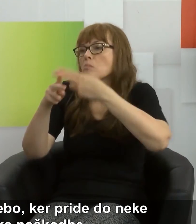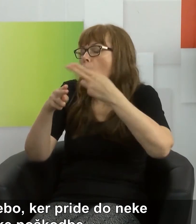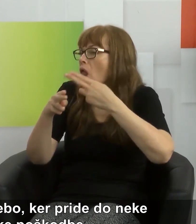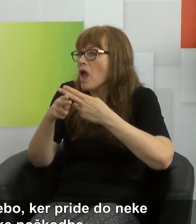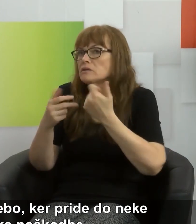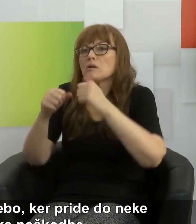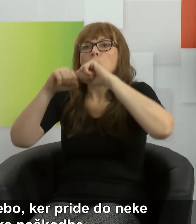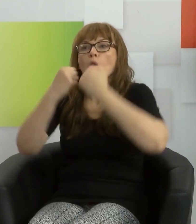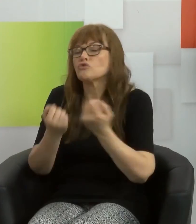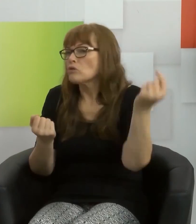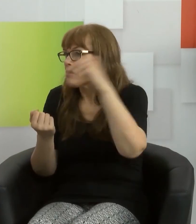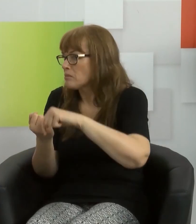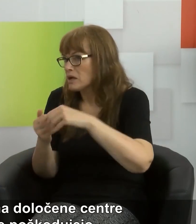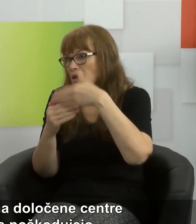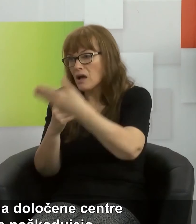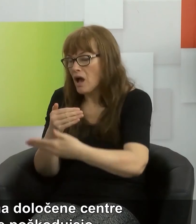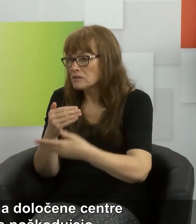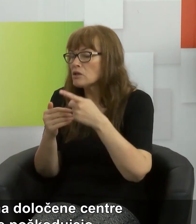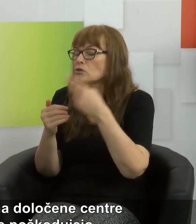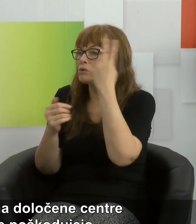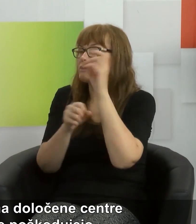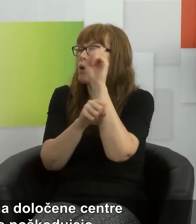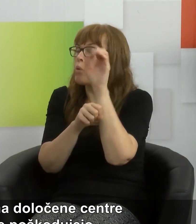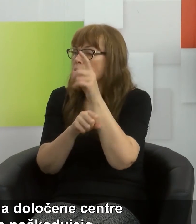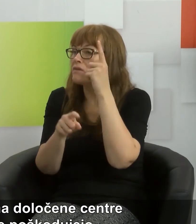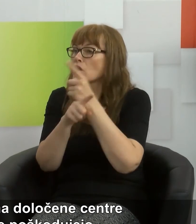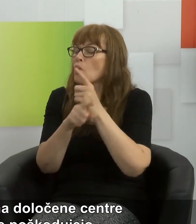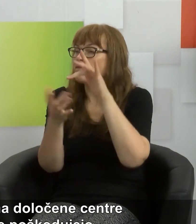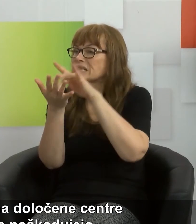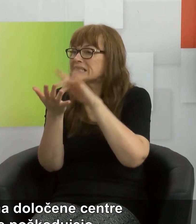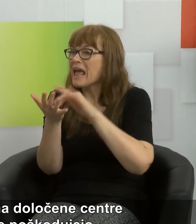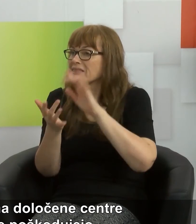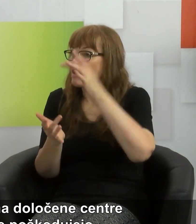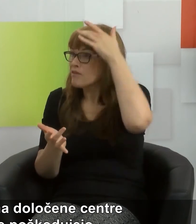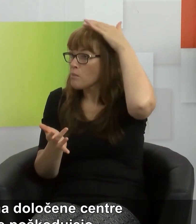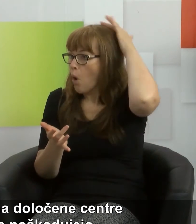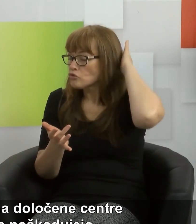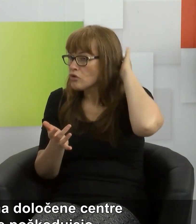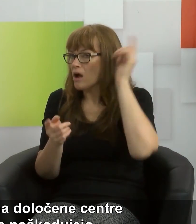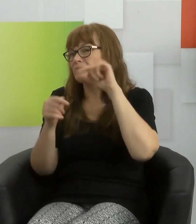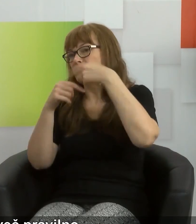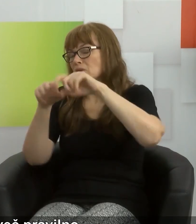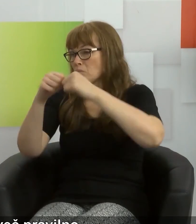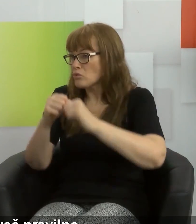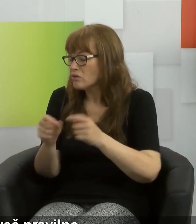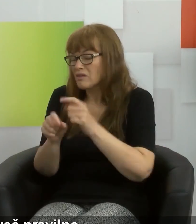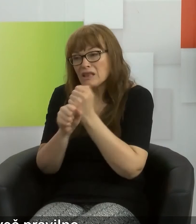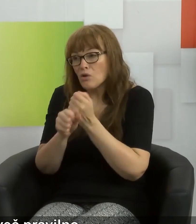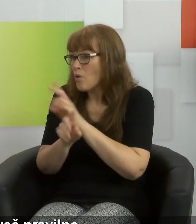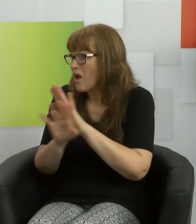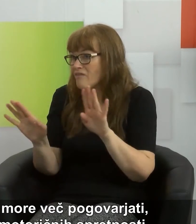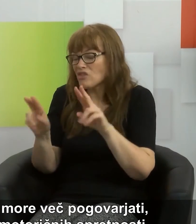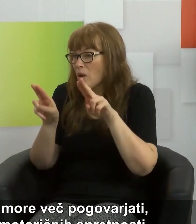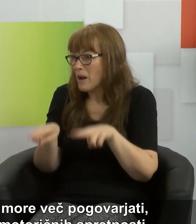do neke poškodbe. In to seveda vpliva na določene centre v možganih, ki se poškodujejo, ki ne delujejo več